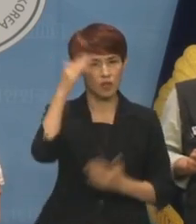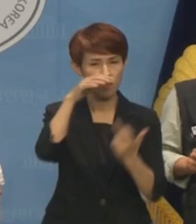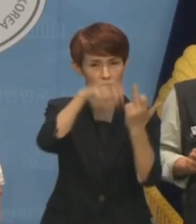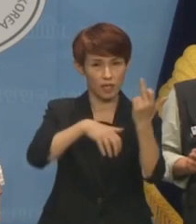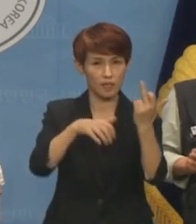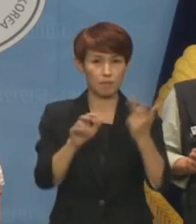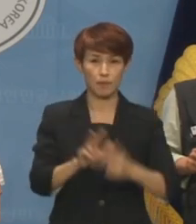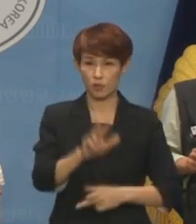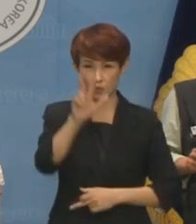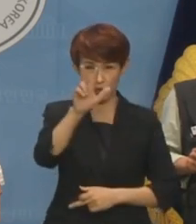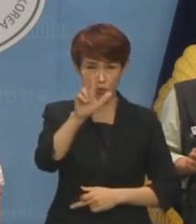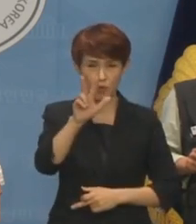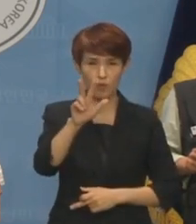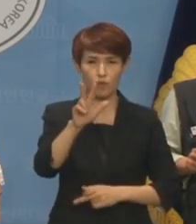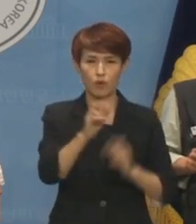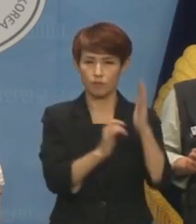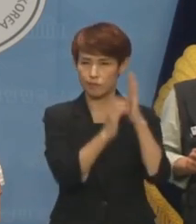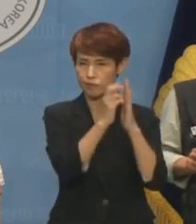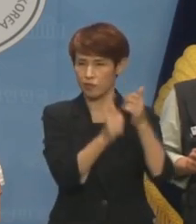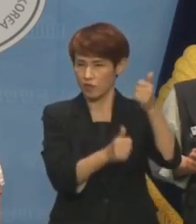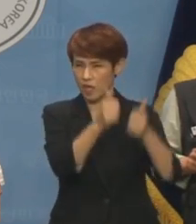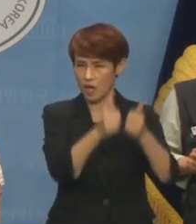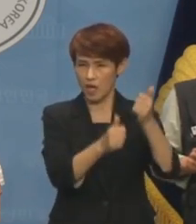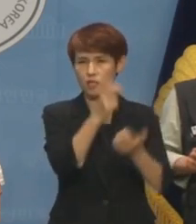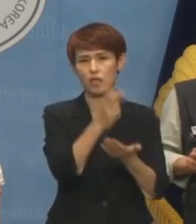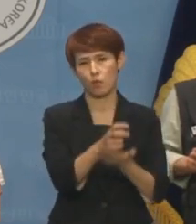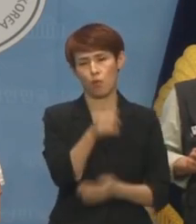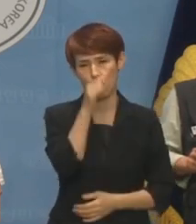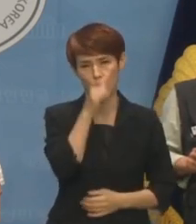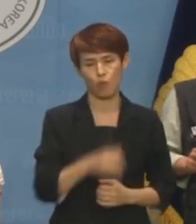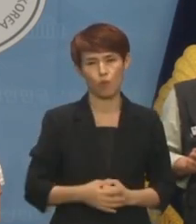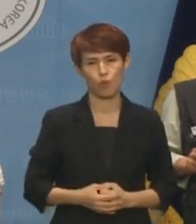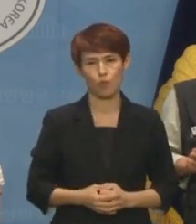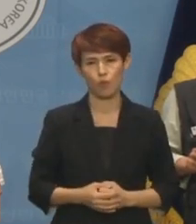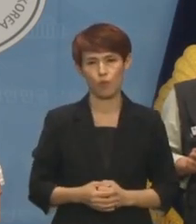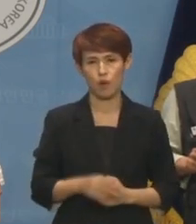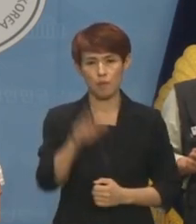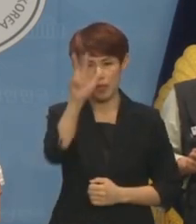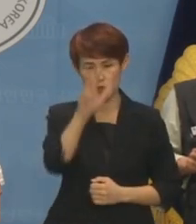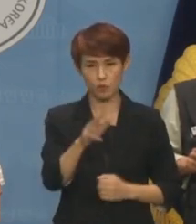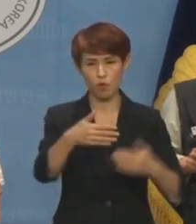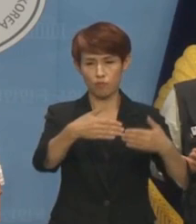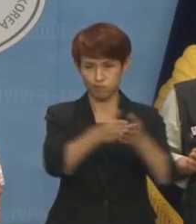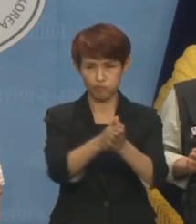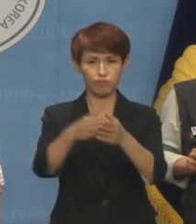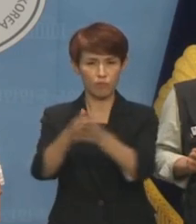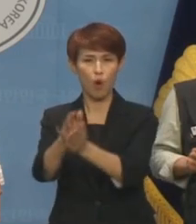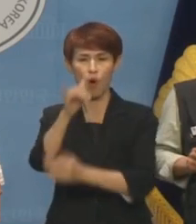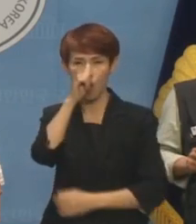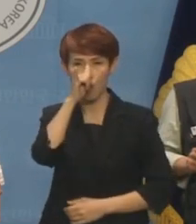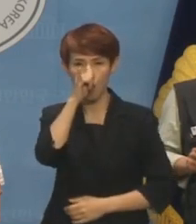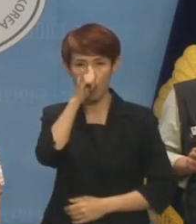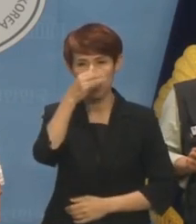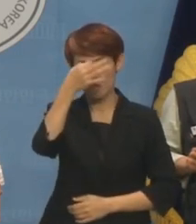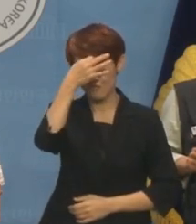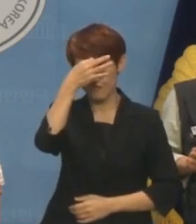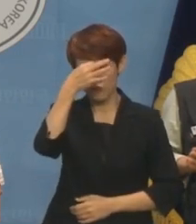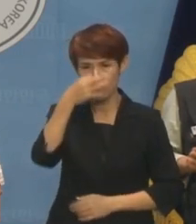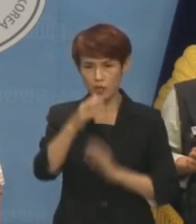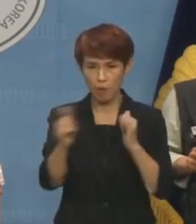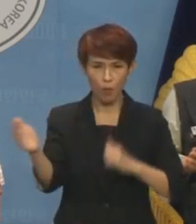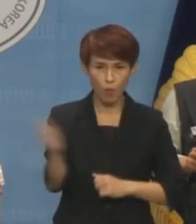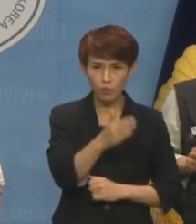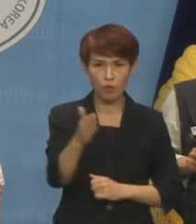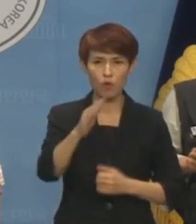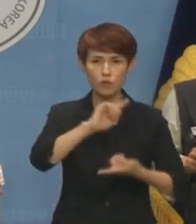발전소는 경쟁 입찰이라고 하는 제도를 운영하고 있습니다. 발전소가 폐쇄되는데 기술력 확보도 되지 않고